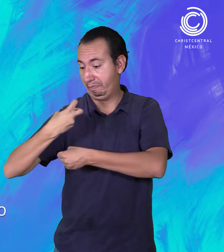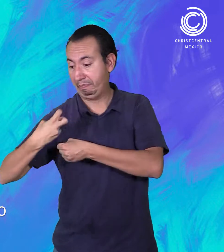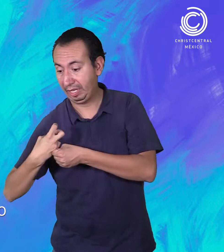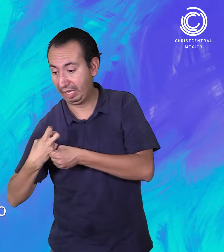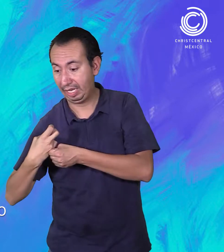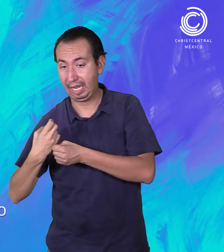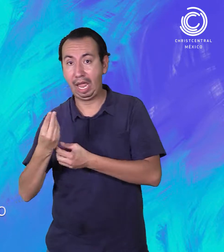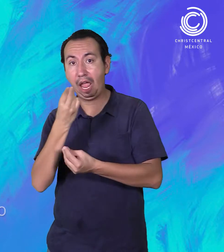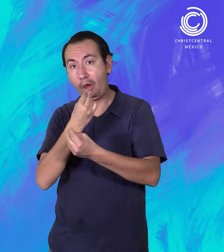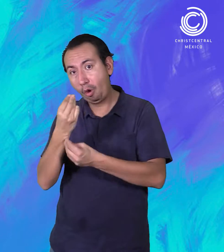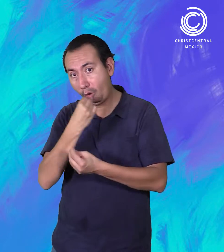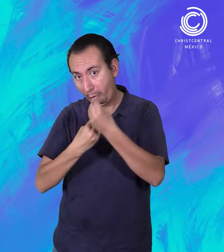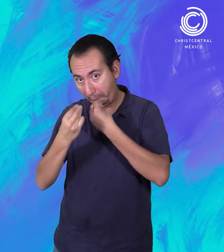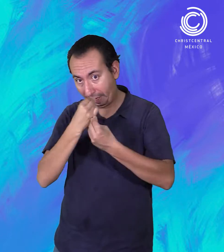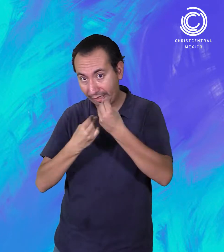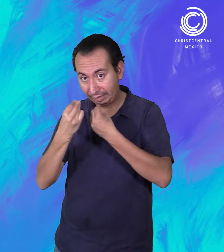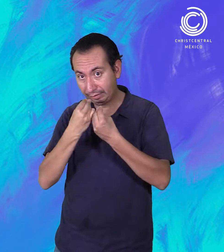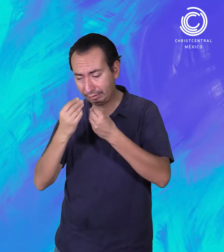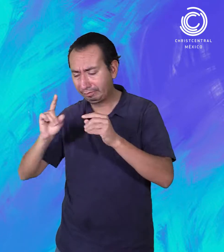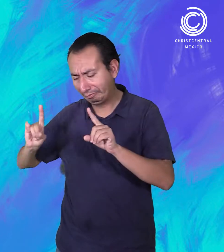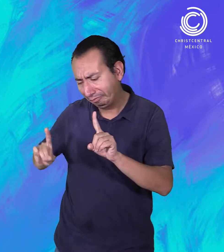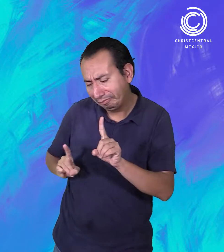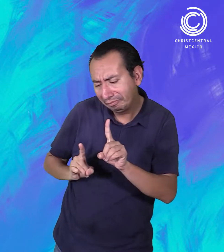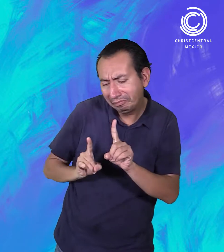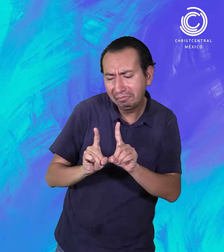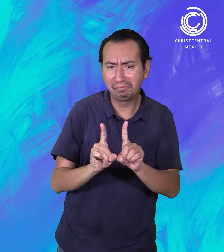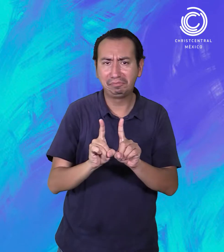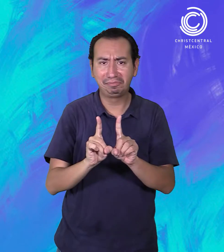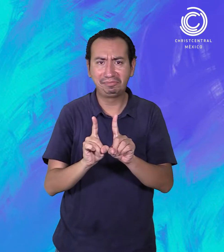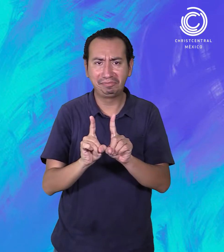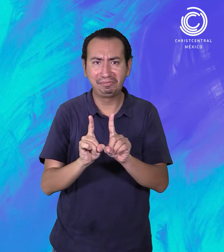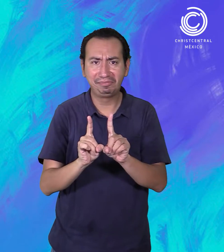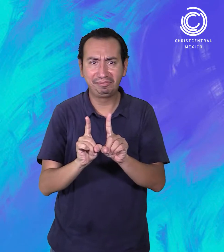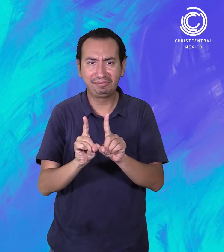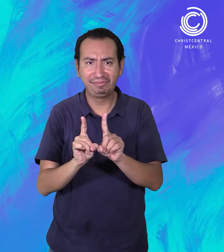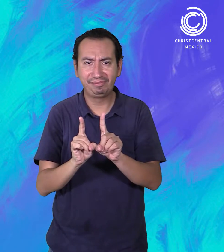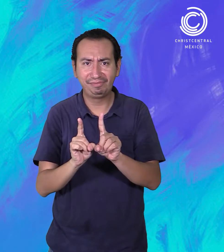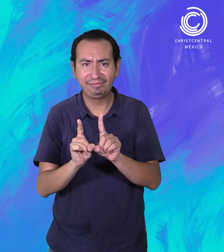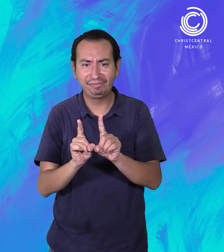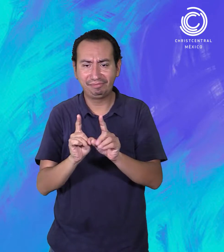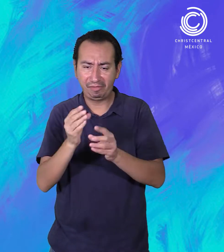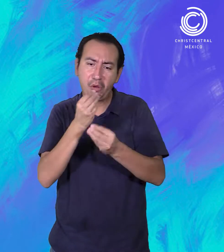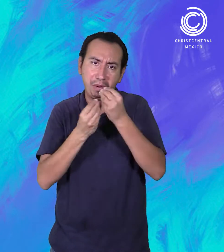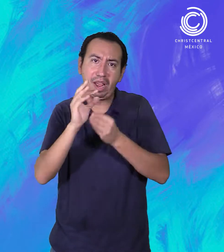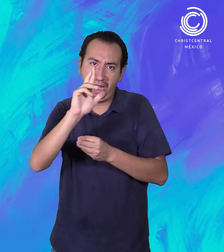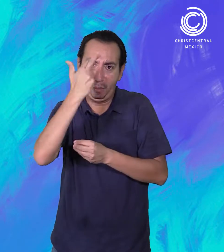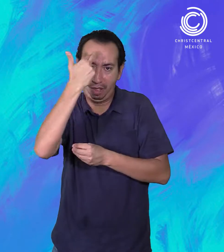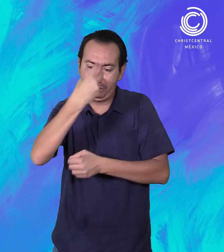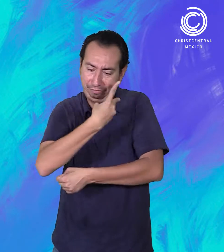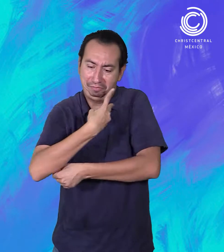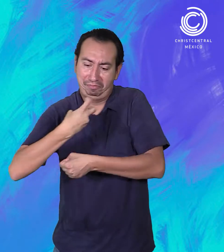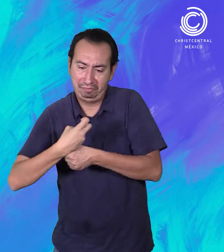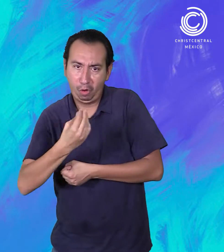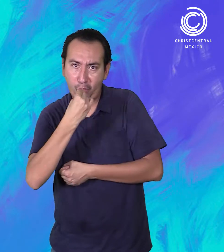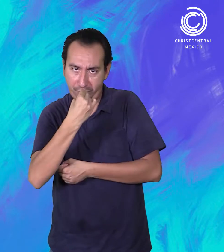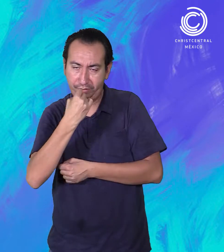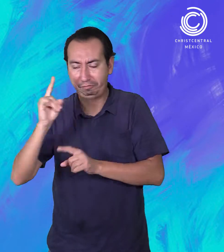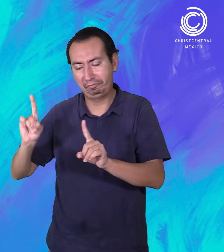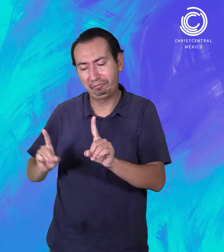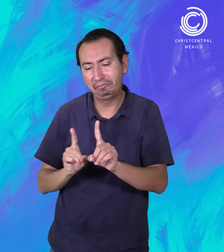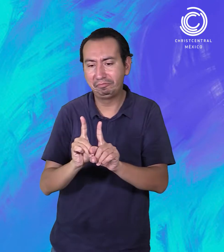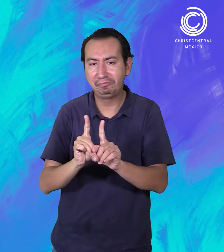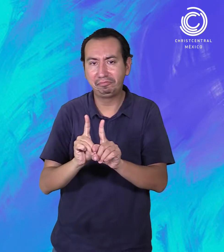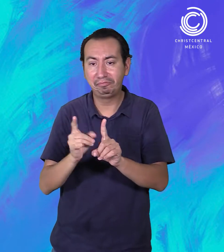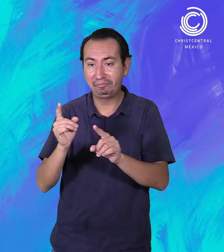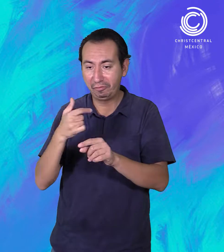casa porque me invitaste. Llegué a tu casa y vamos a comer porque me invitaron para comer.